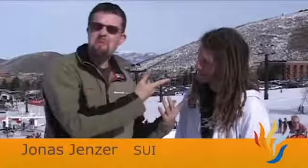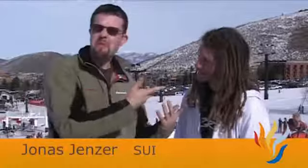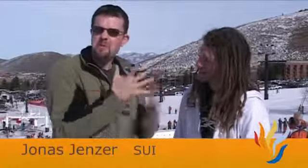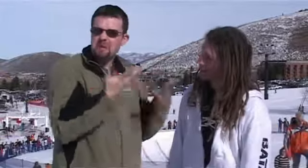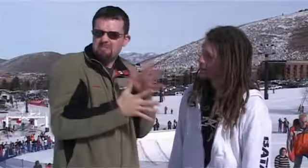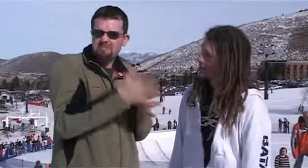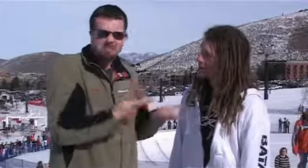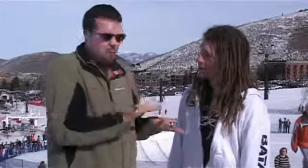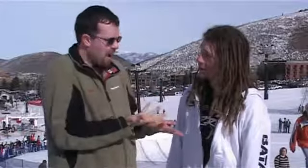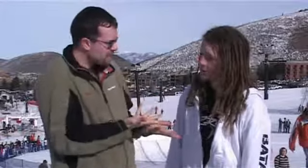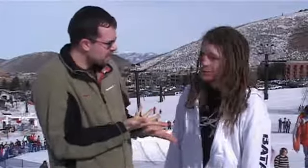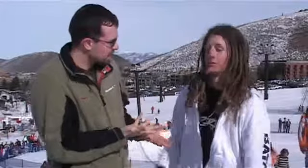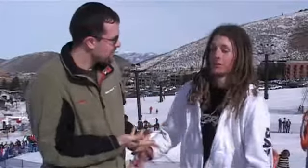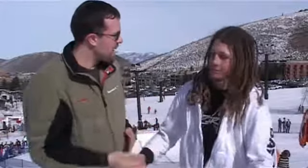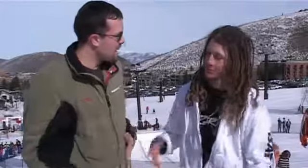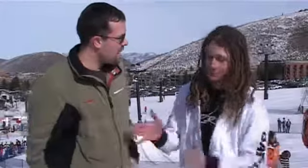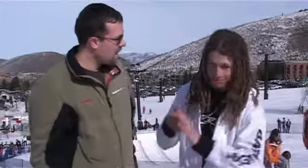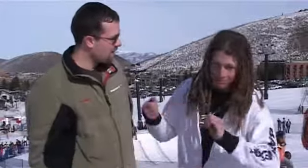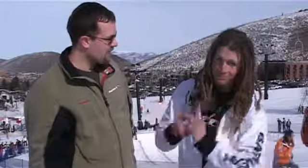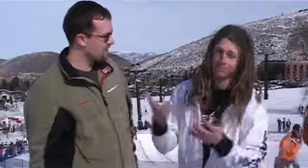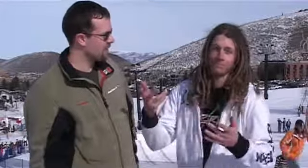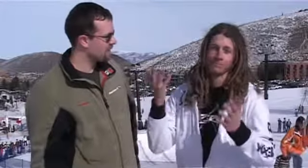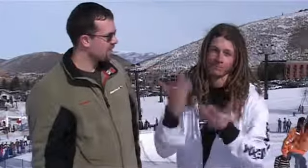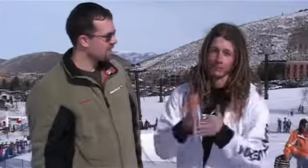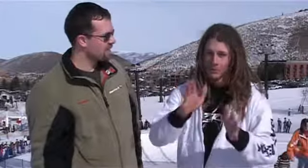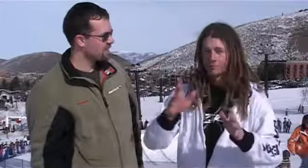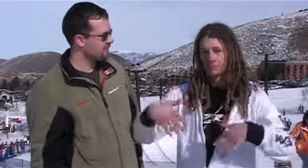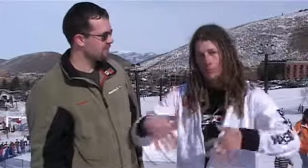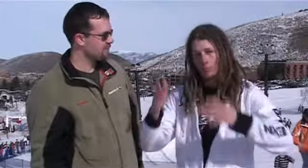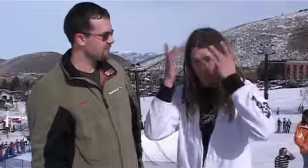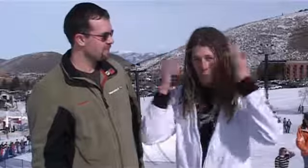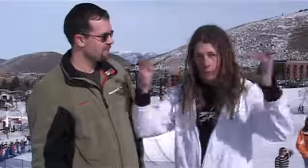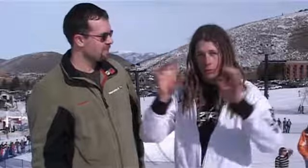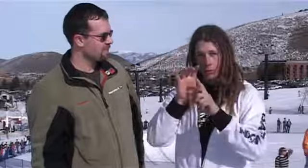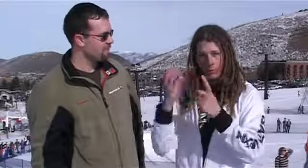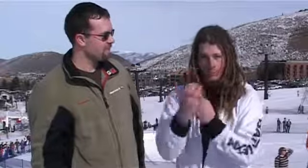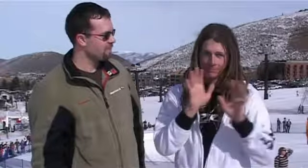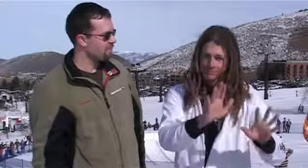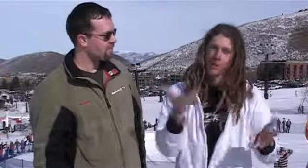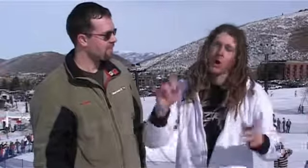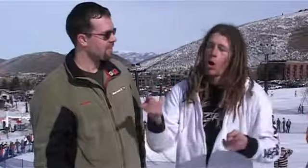Okay, was soll das? Was ist das für eine Begrüßung? Ja, das gehört zum Snowboard, das ist die Kultur von